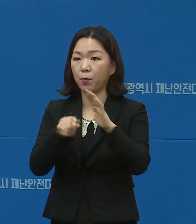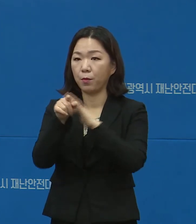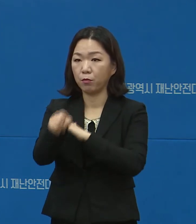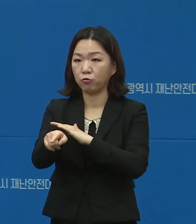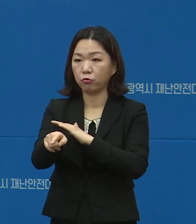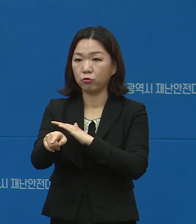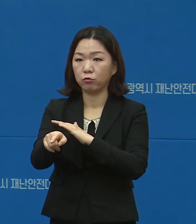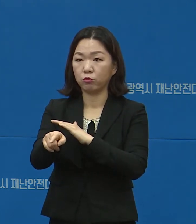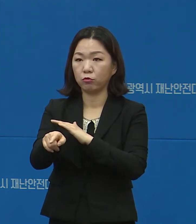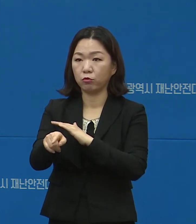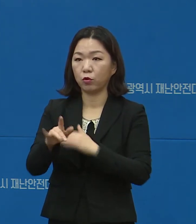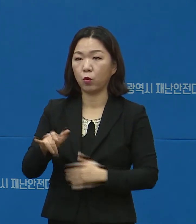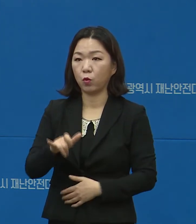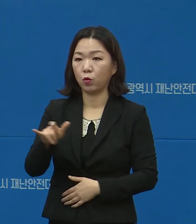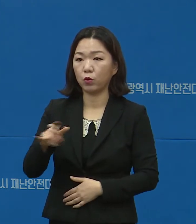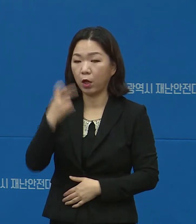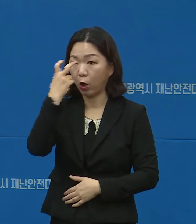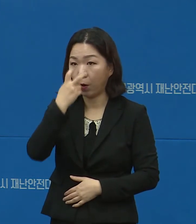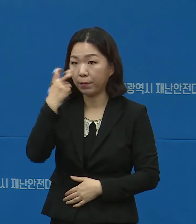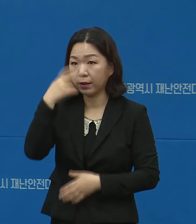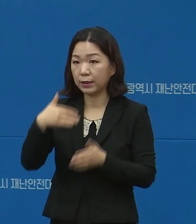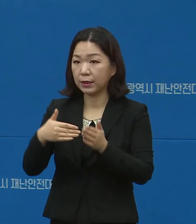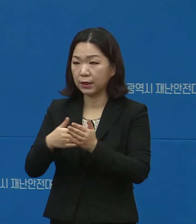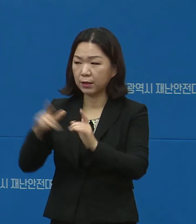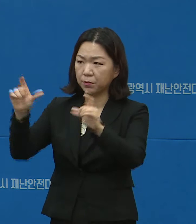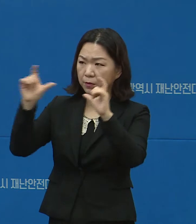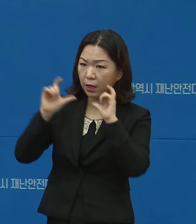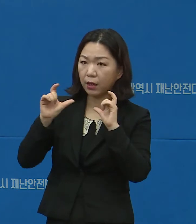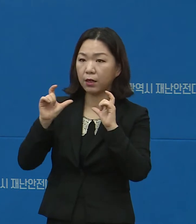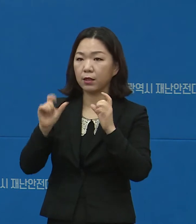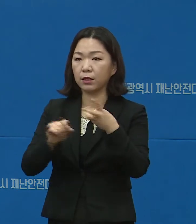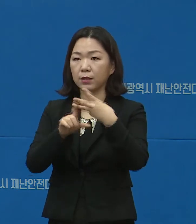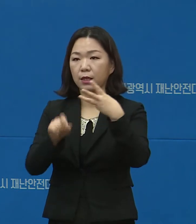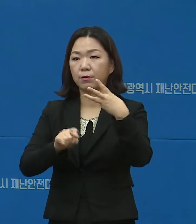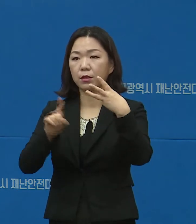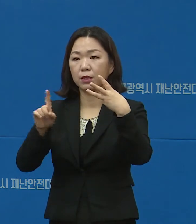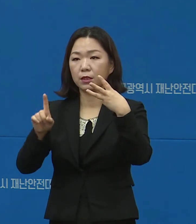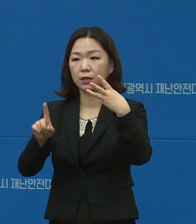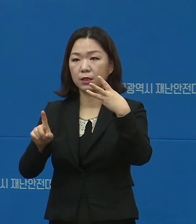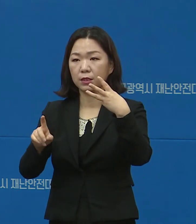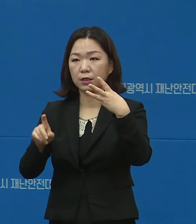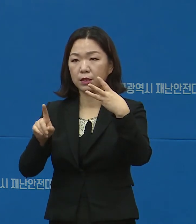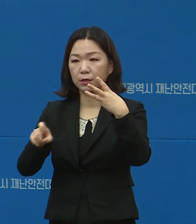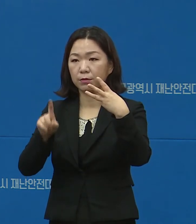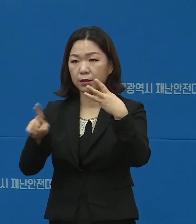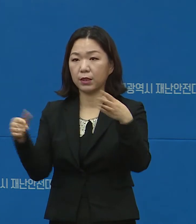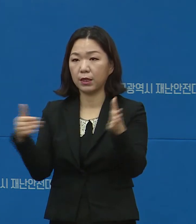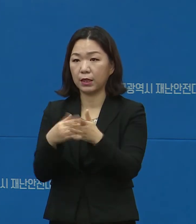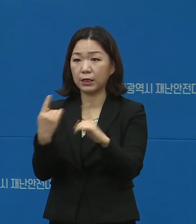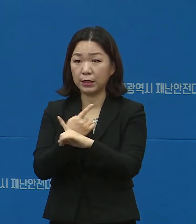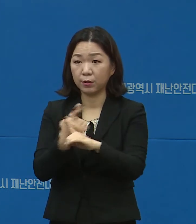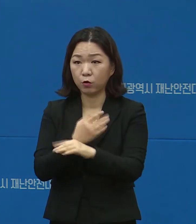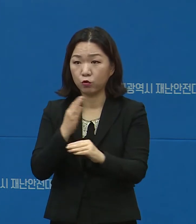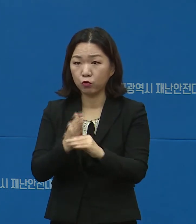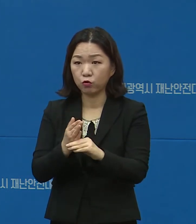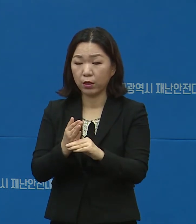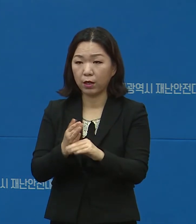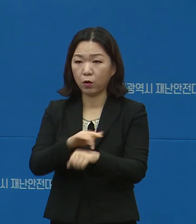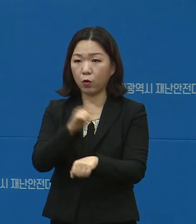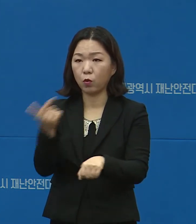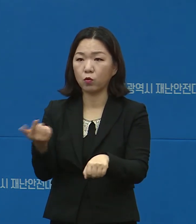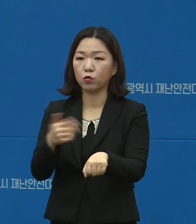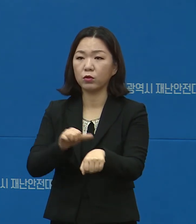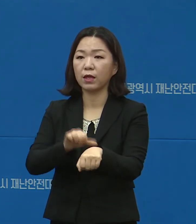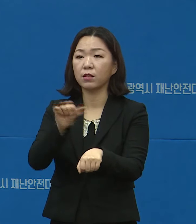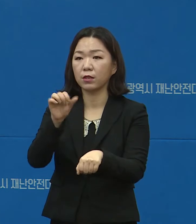방문하셨고 코로나 검사에서 확진이 되었고 3월 11일 날까지 치료 중에 17시 49분에